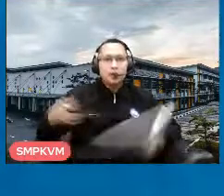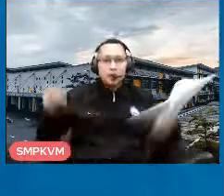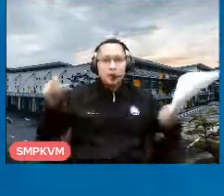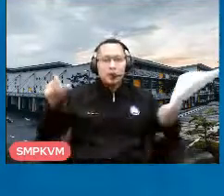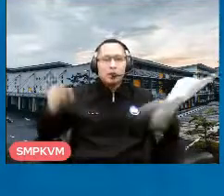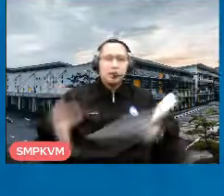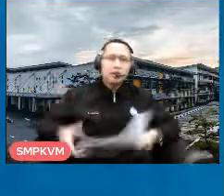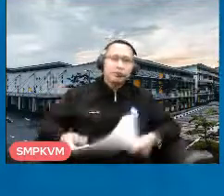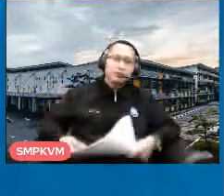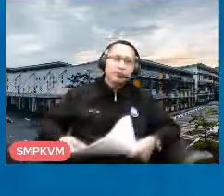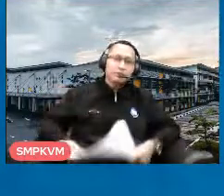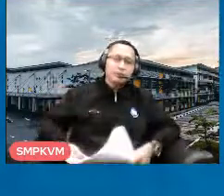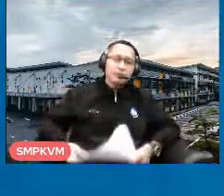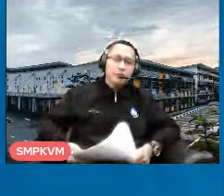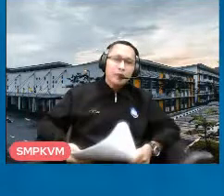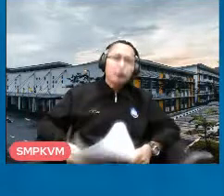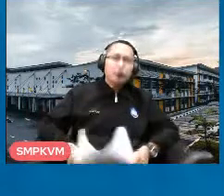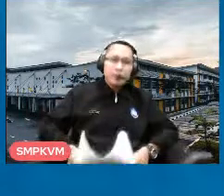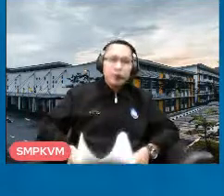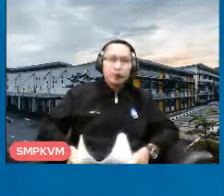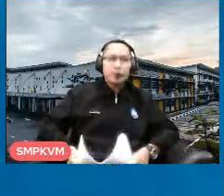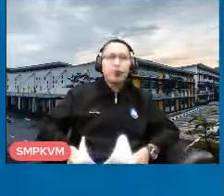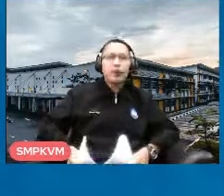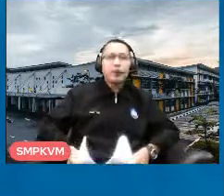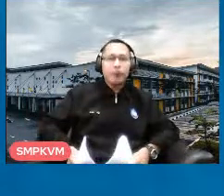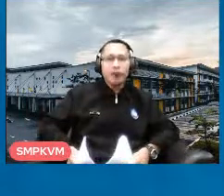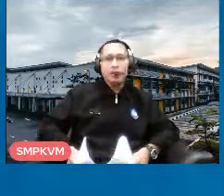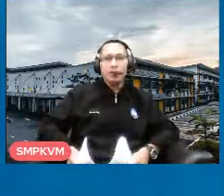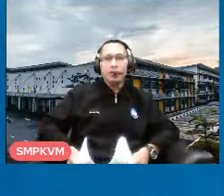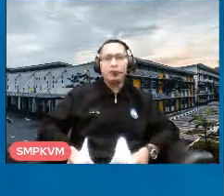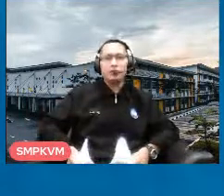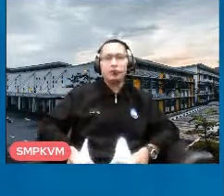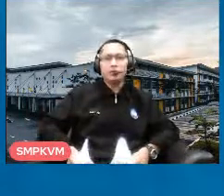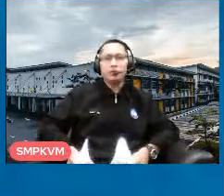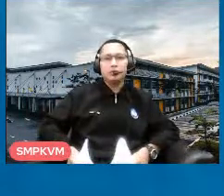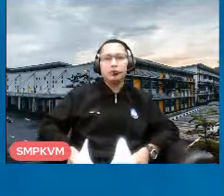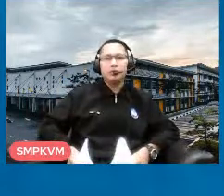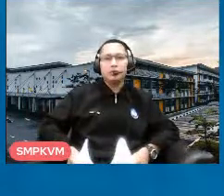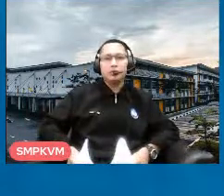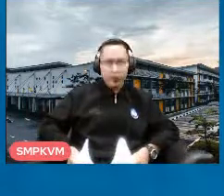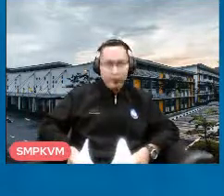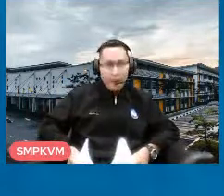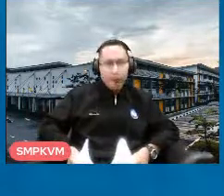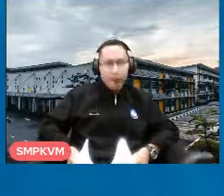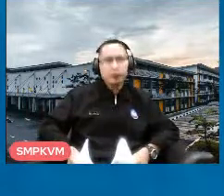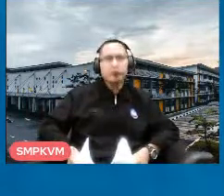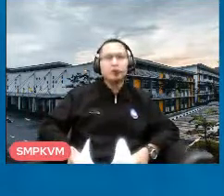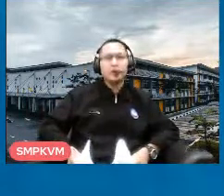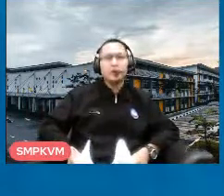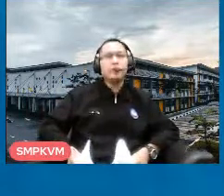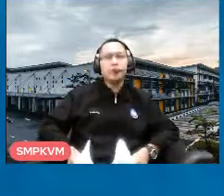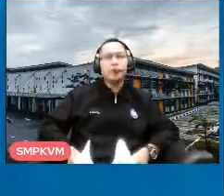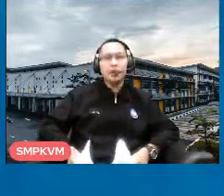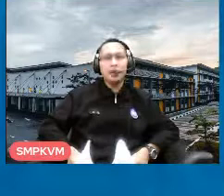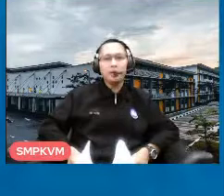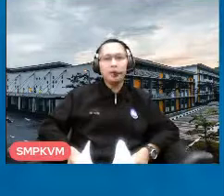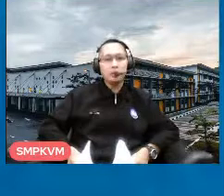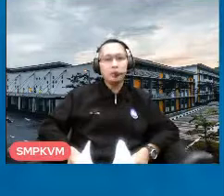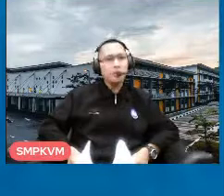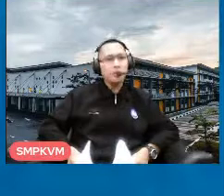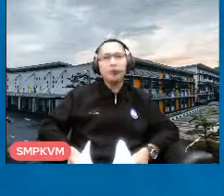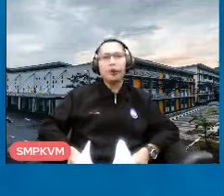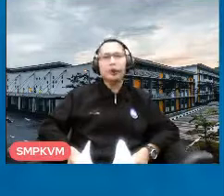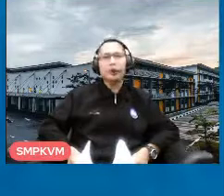macam musim ke berwarna pink matte rampas rajin pala